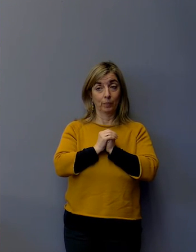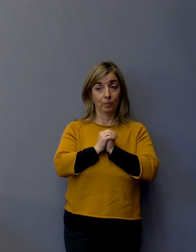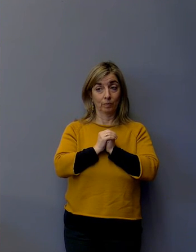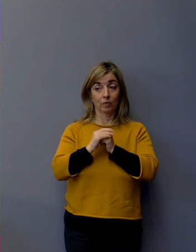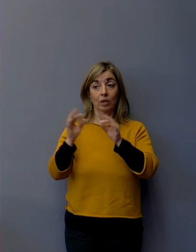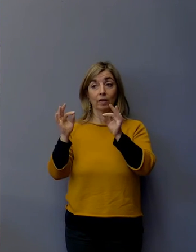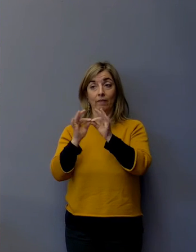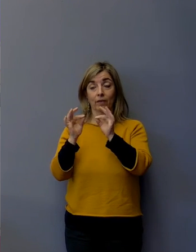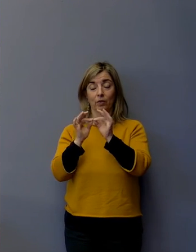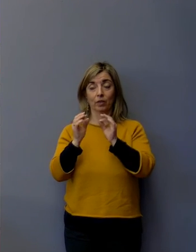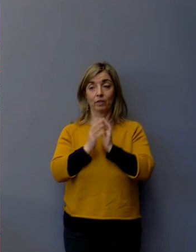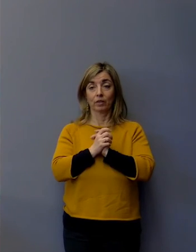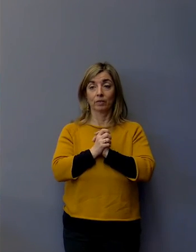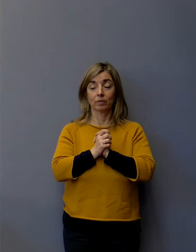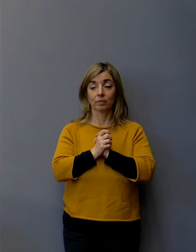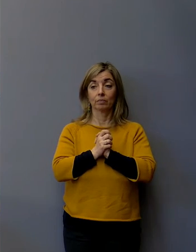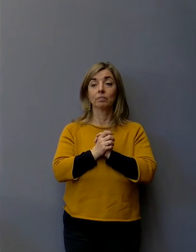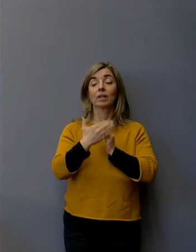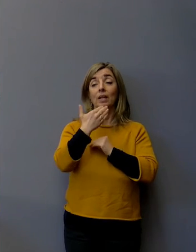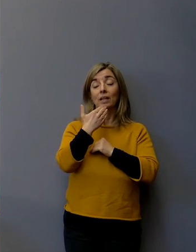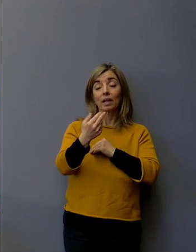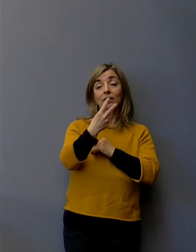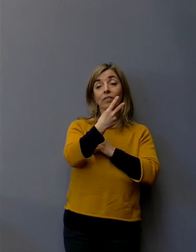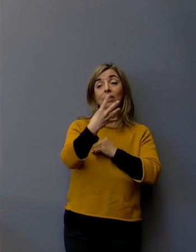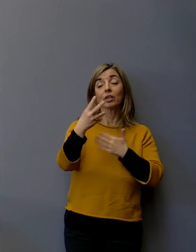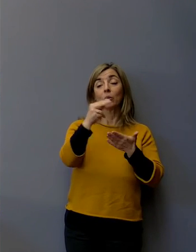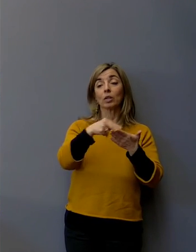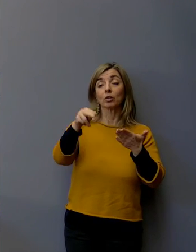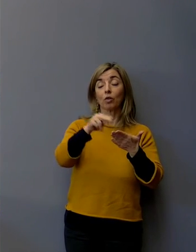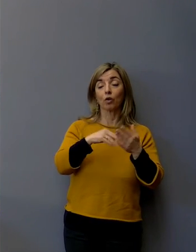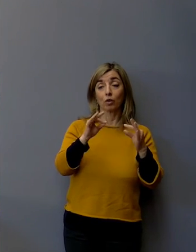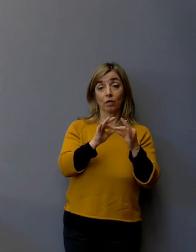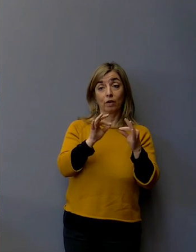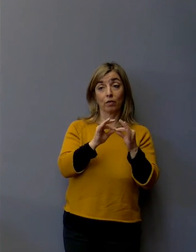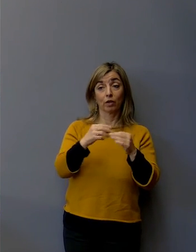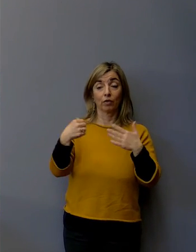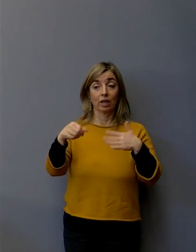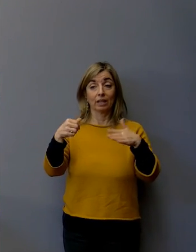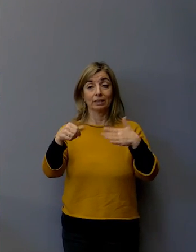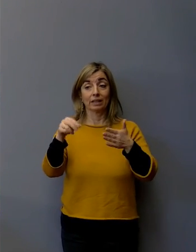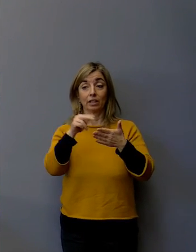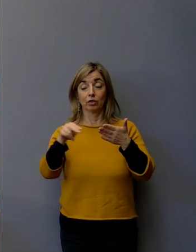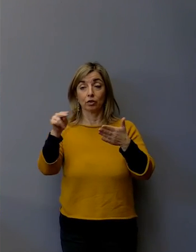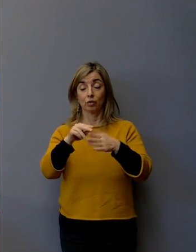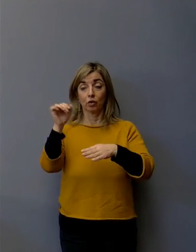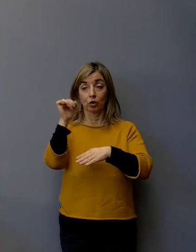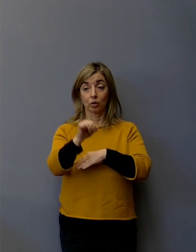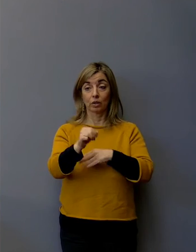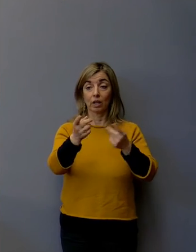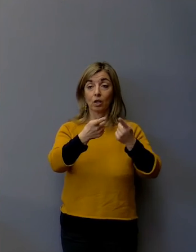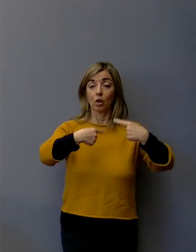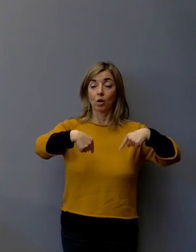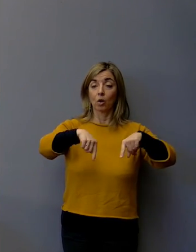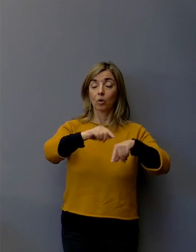favorevole grazie 24 voti favorevoli 16 contrari consiglio comunale